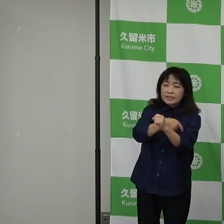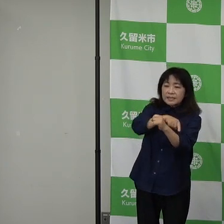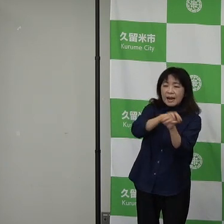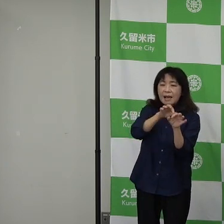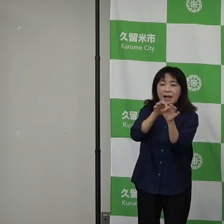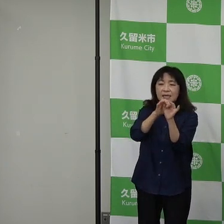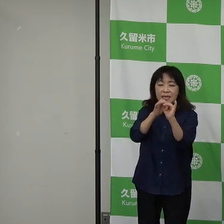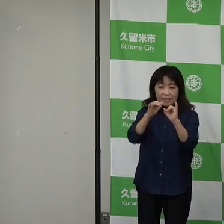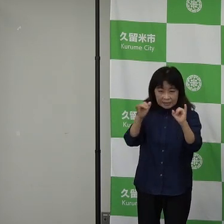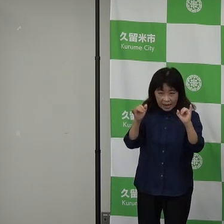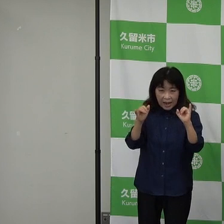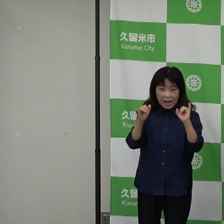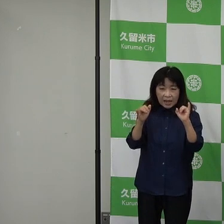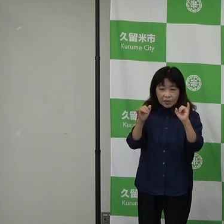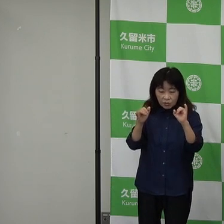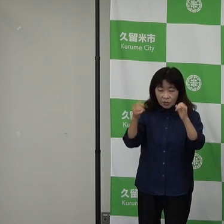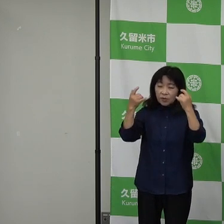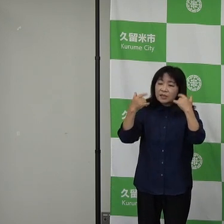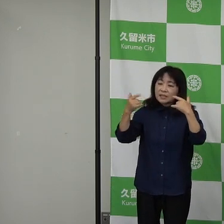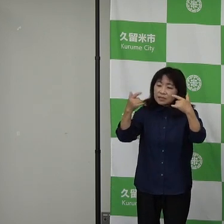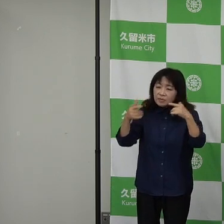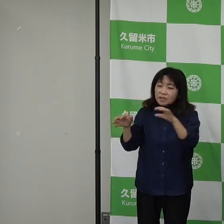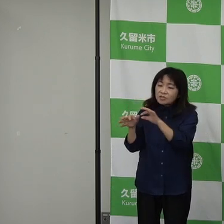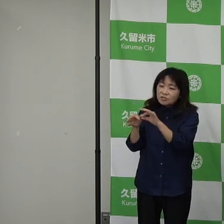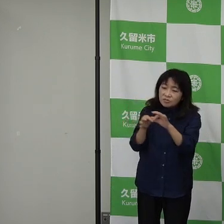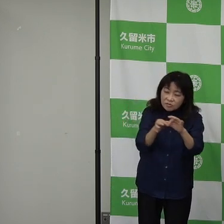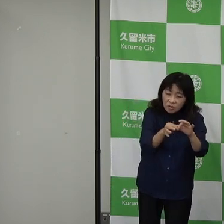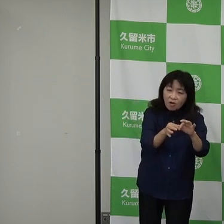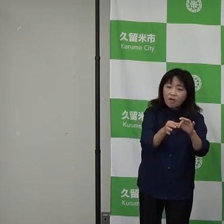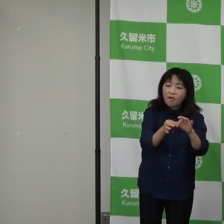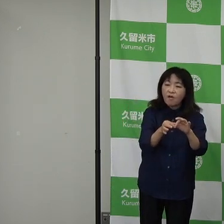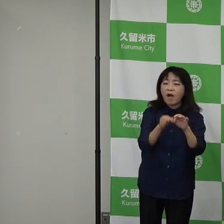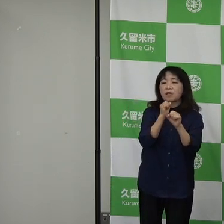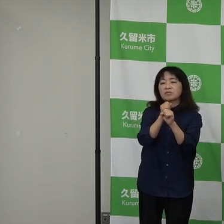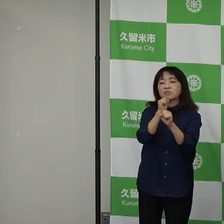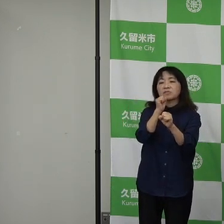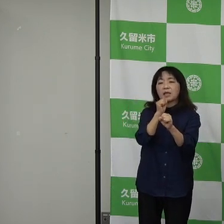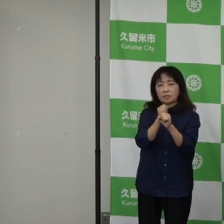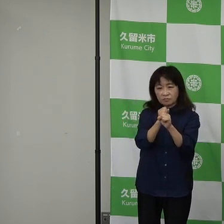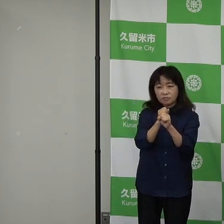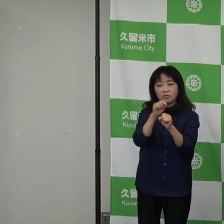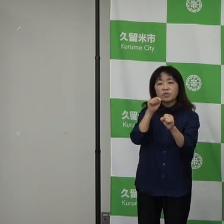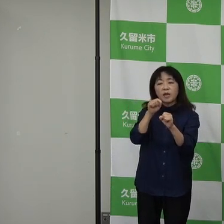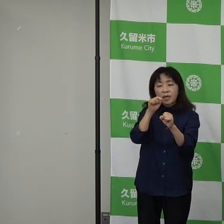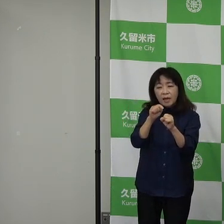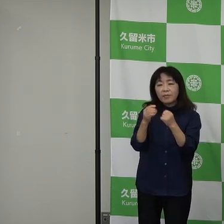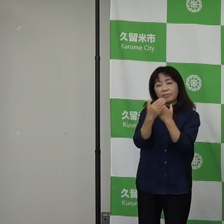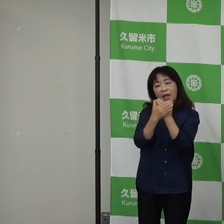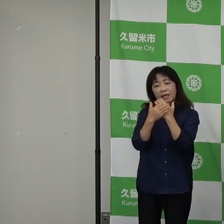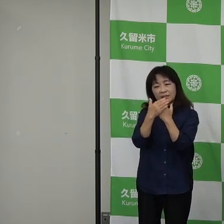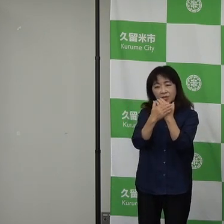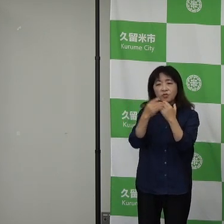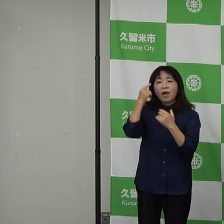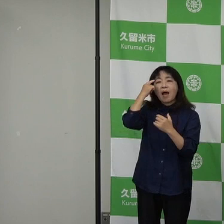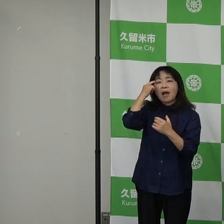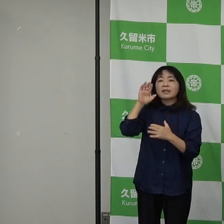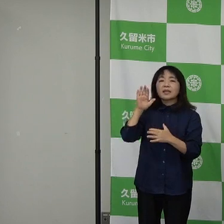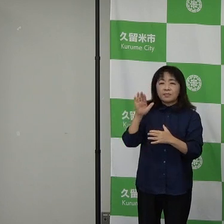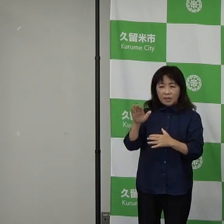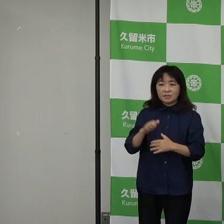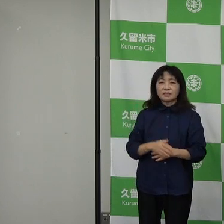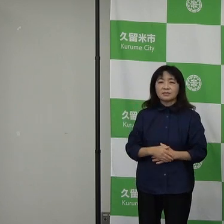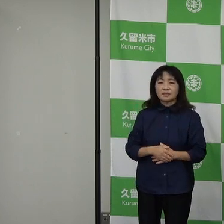と日頃から関係を作ること日頃から関係を作っておくことが非常に大切だと考えております